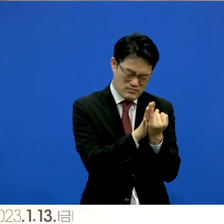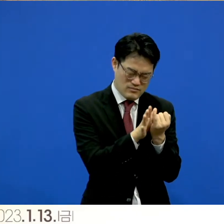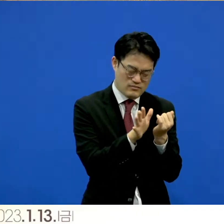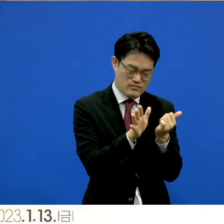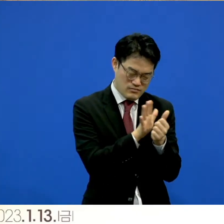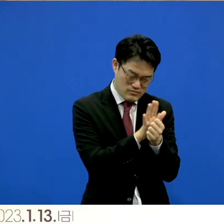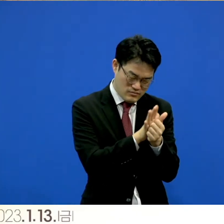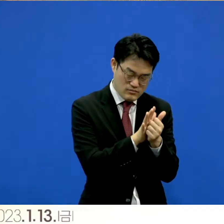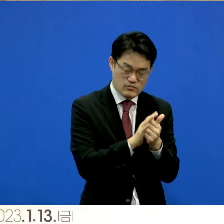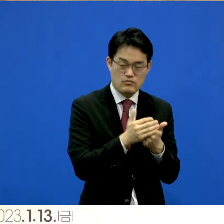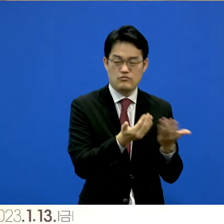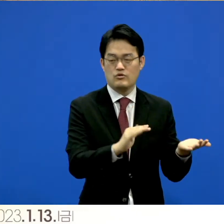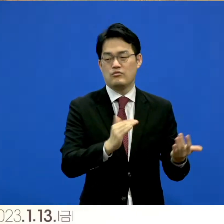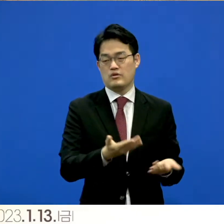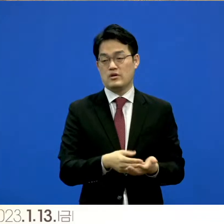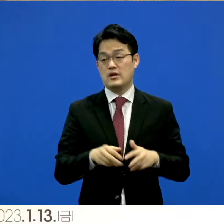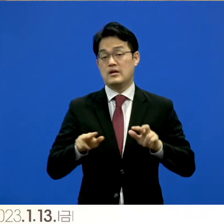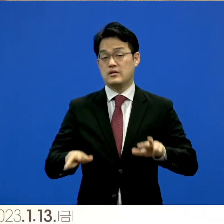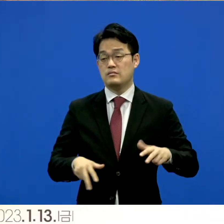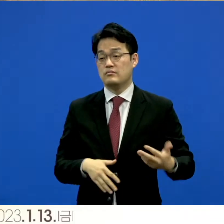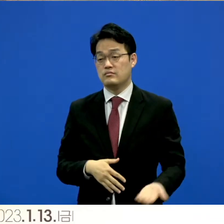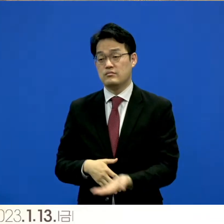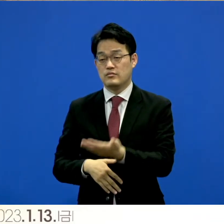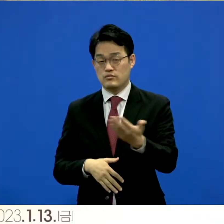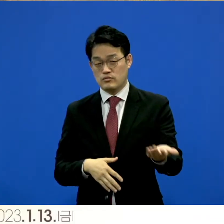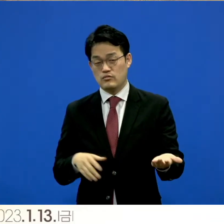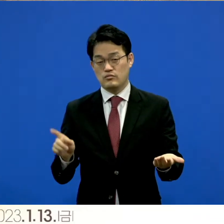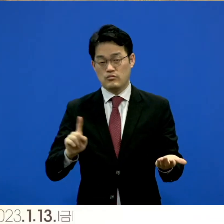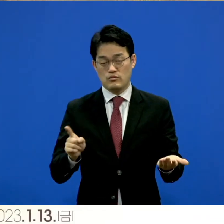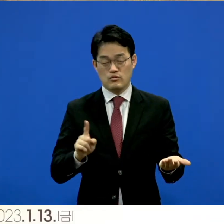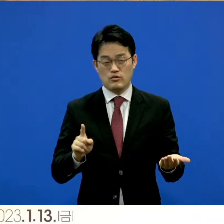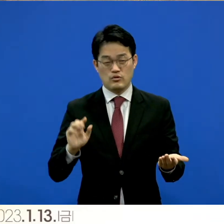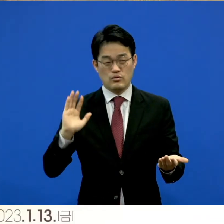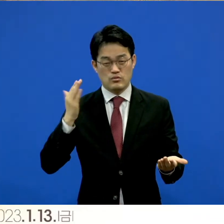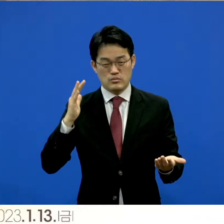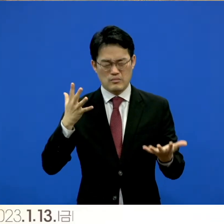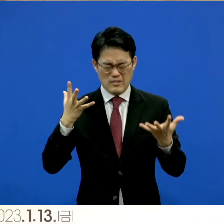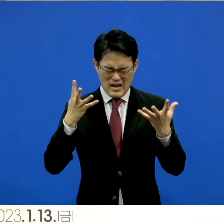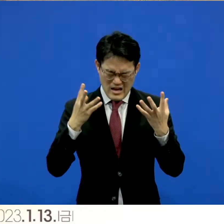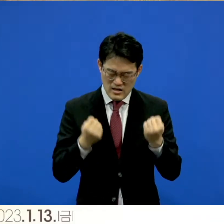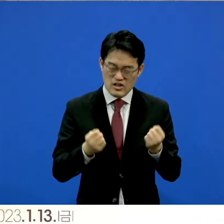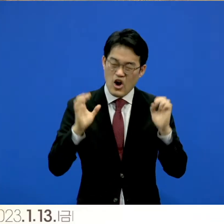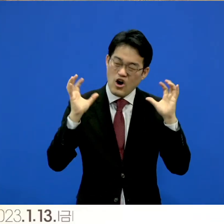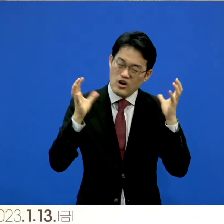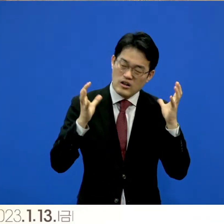얼마나 많은 생명들이 낙태로 인하여 죽어가는지 몰라요. 이 저출산 시대에.